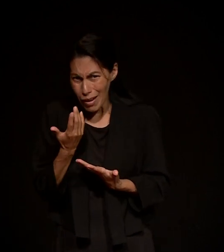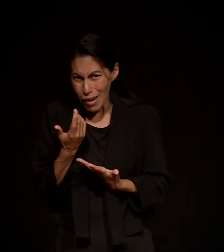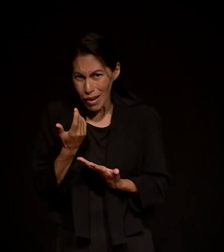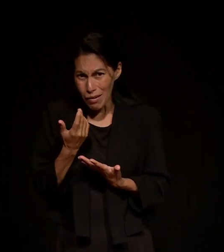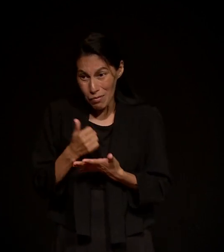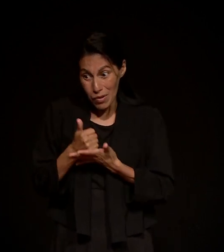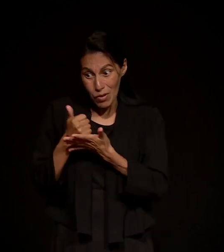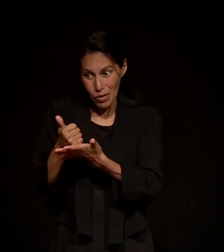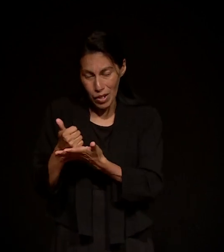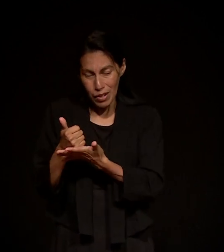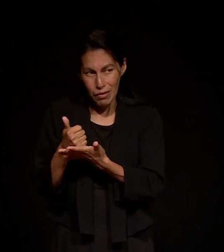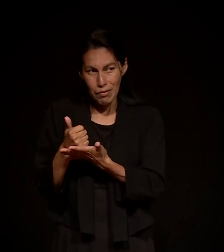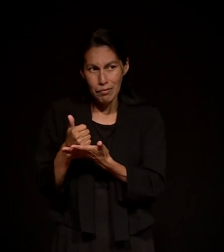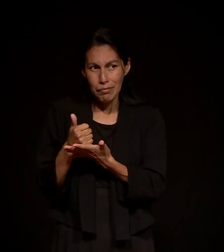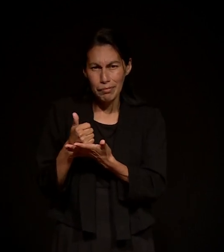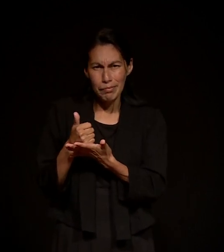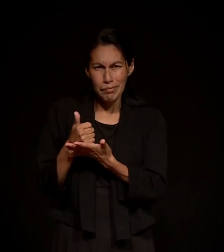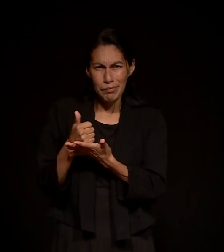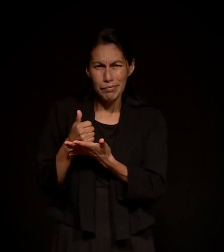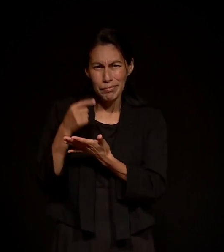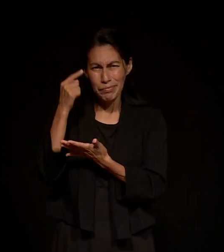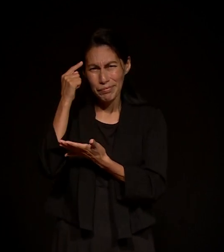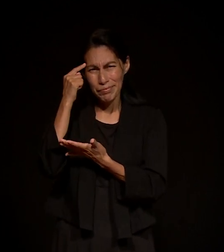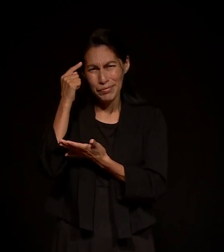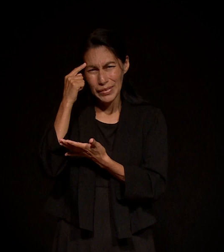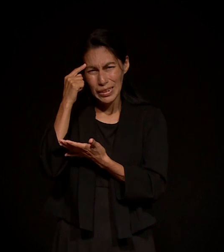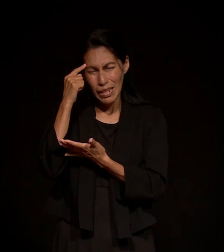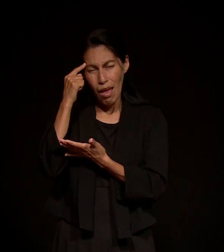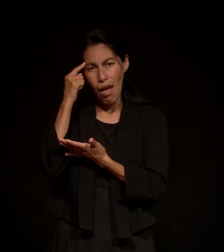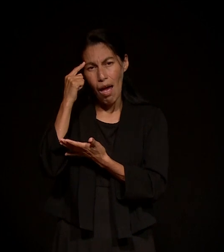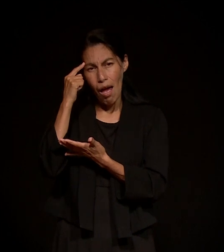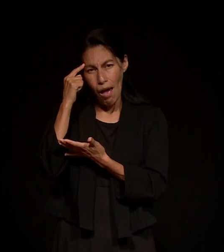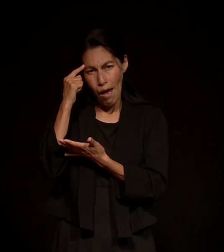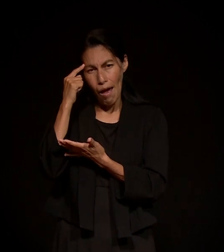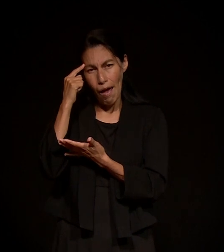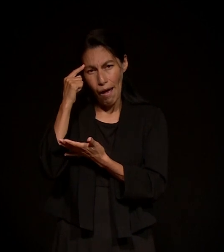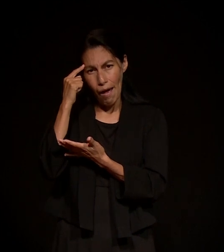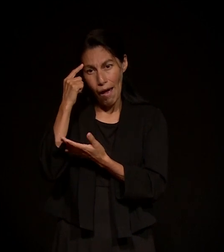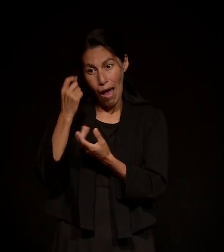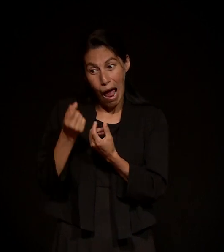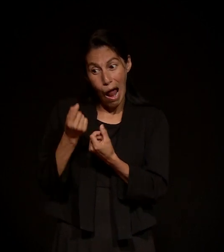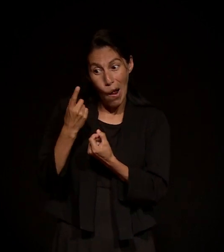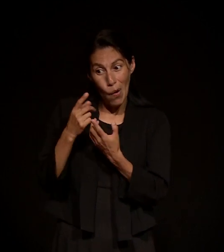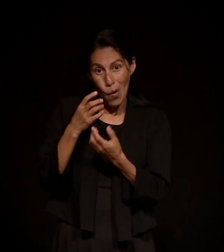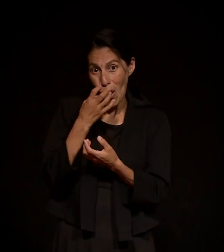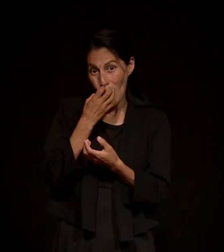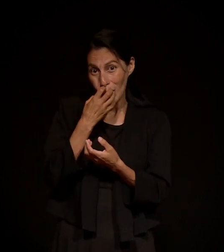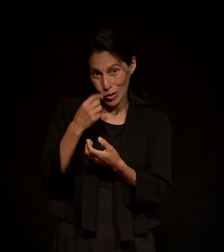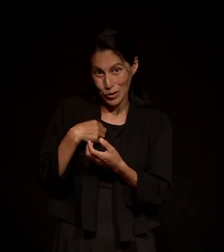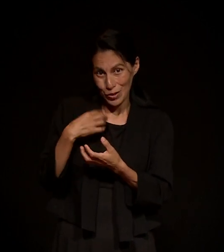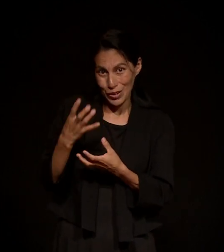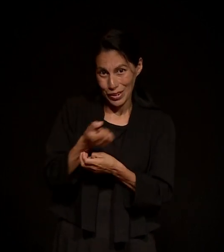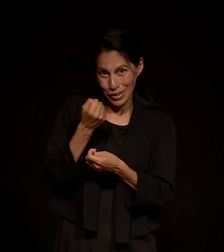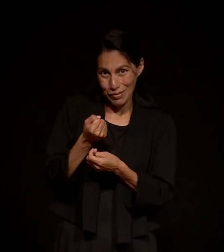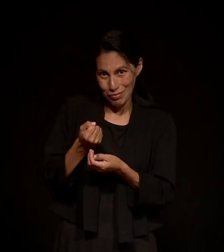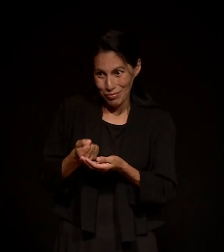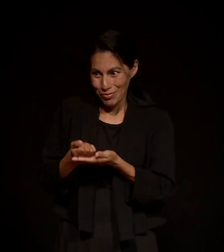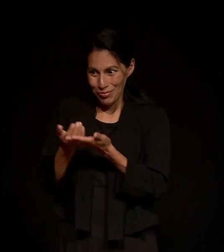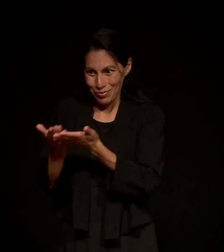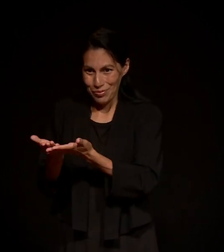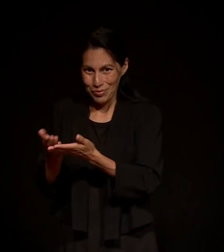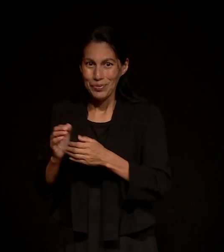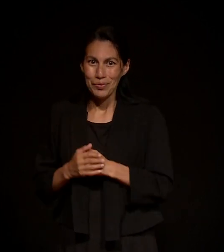ayudarlo. Y entonces pensé que le podría dar algún oso. Y